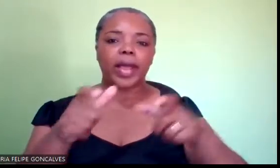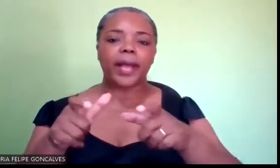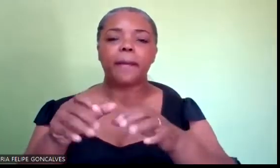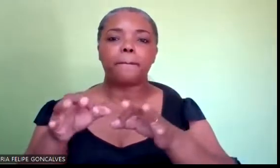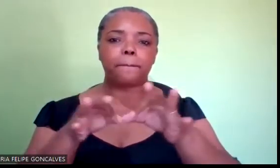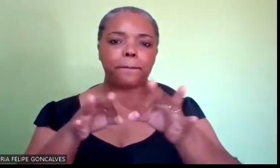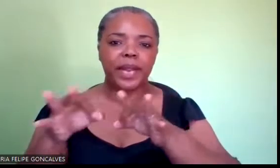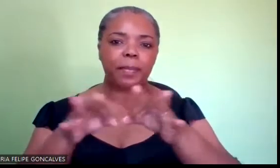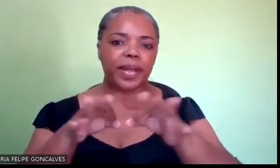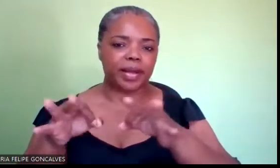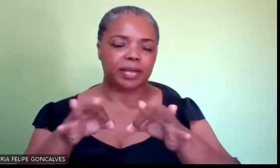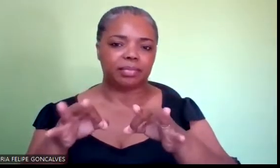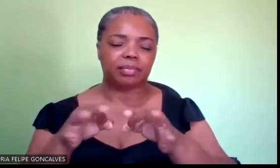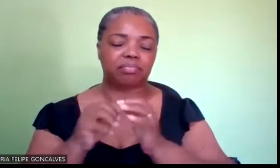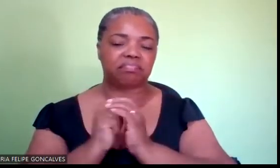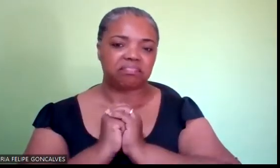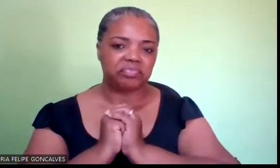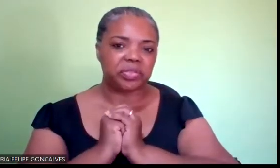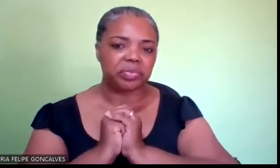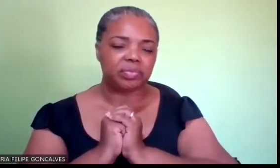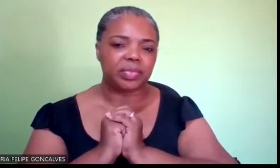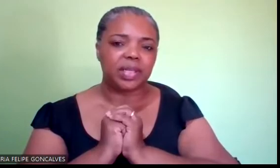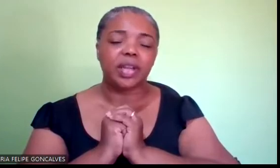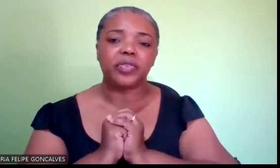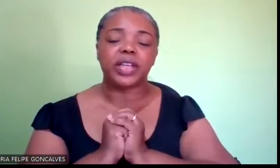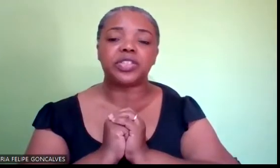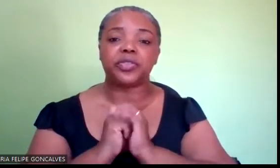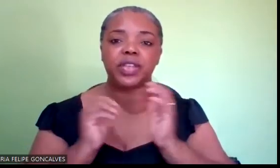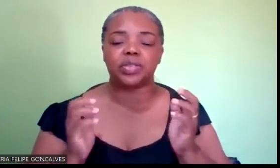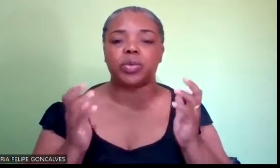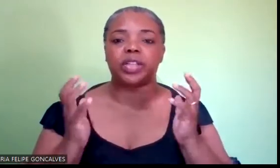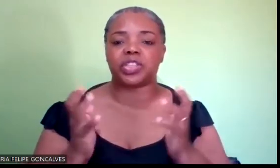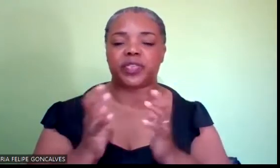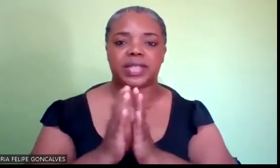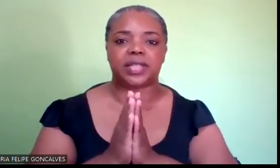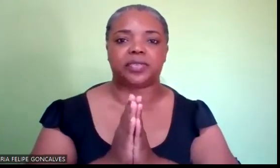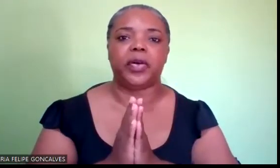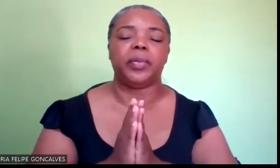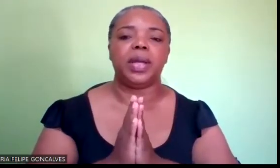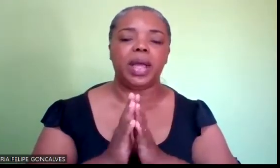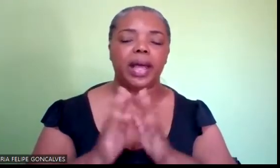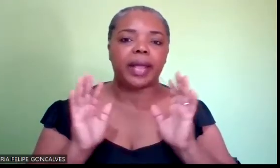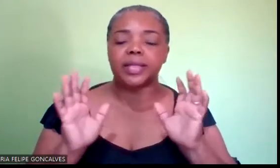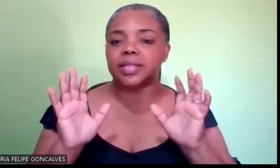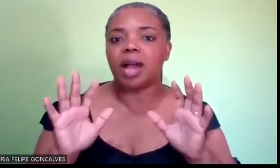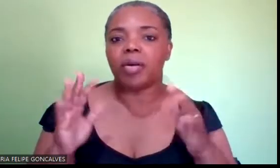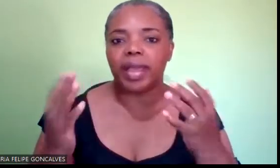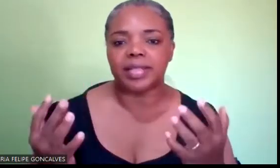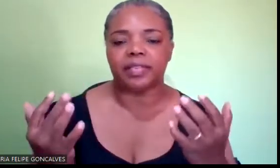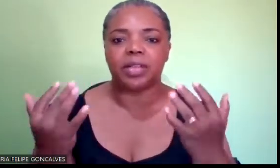Lugar, preparar. Viu? Não fica difícil quando a gente faz dessa forma. Aí, se alguém está vendo aqui